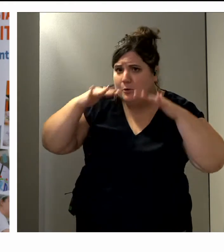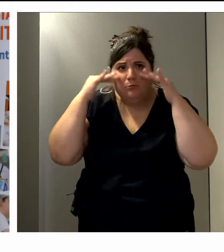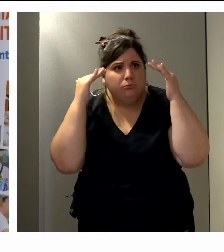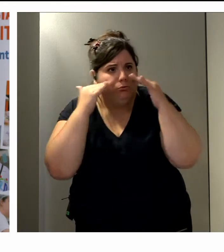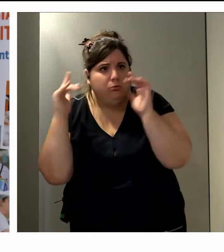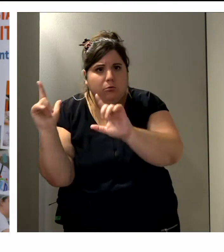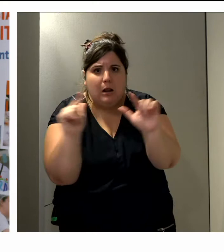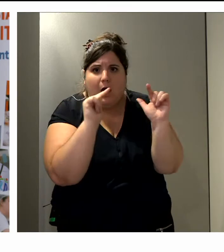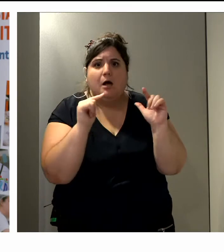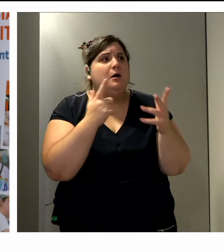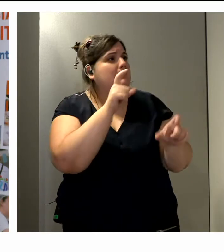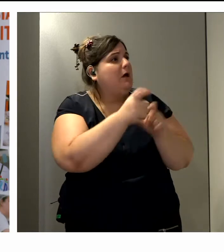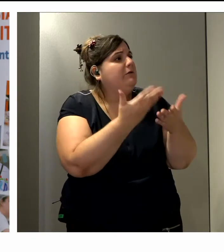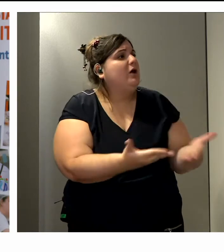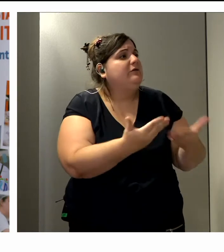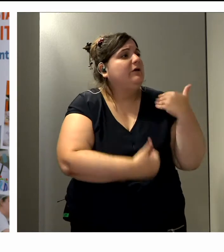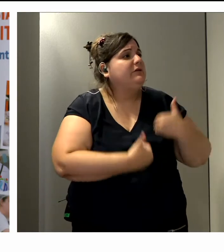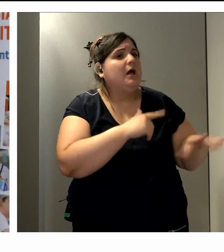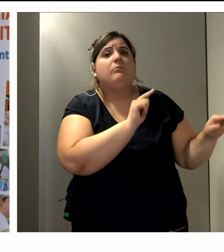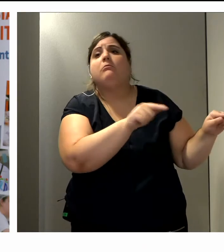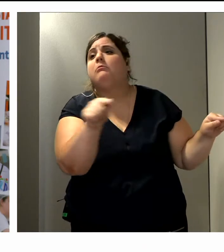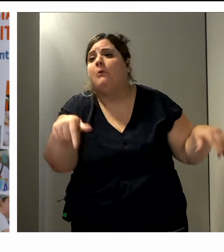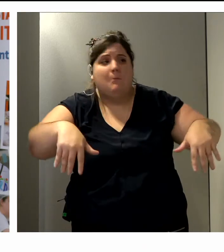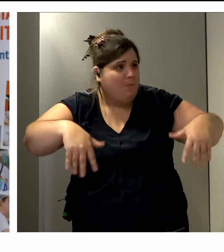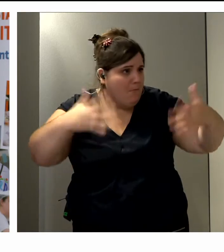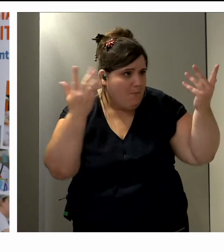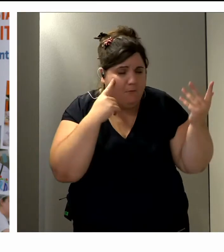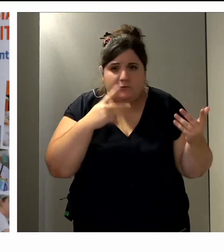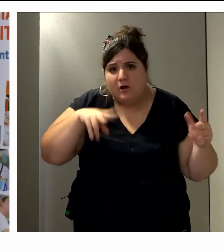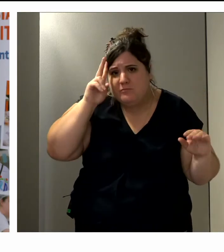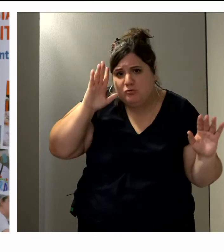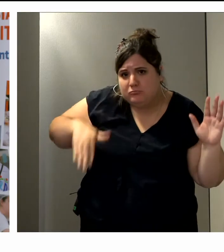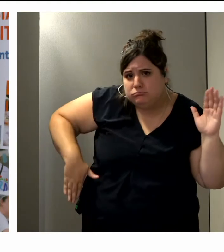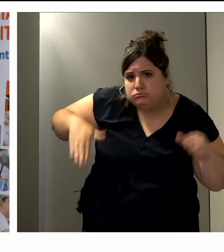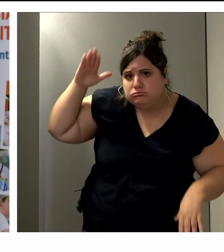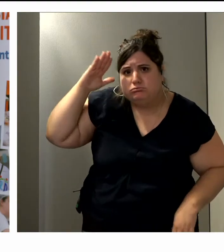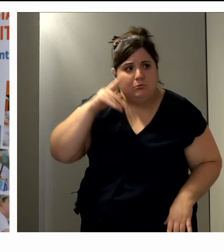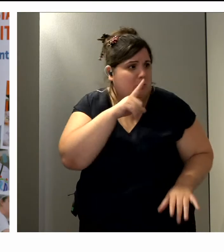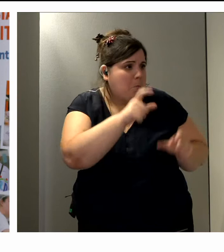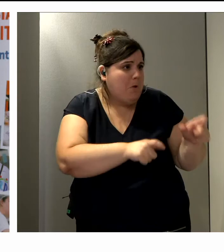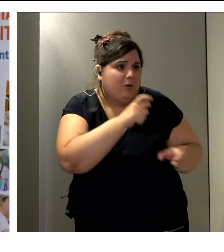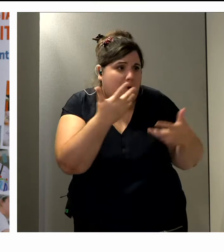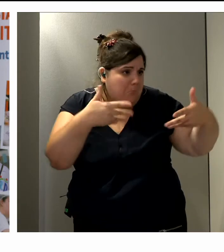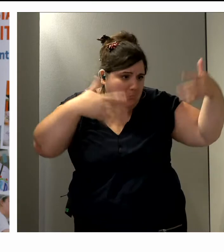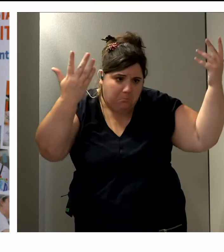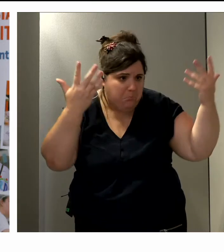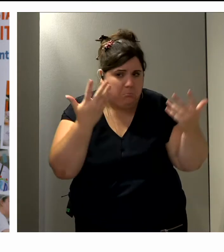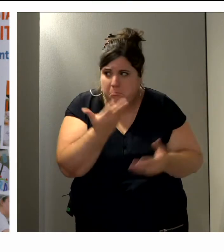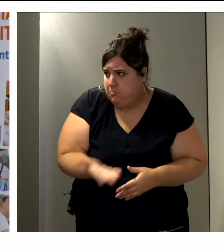les personnes en situation de handicap, on sait que ce sont des personnes comme des autres. Et que donc, même sur le